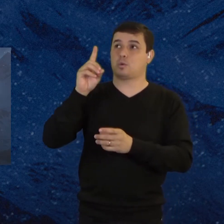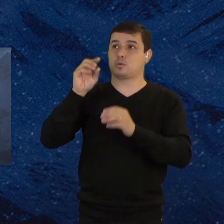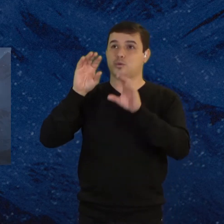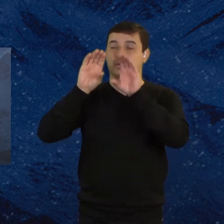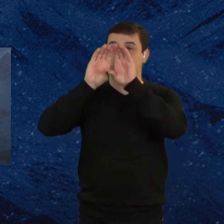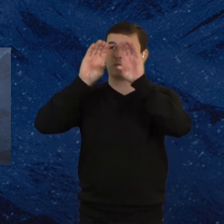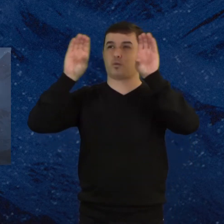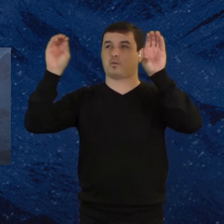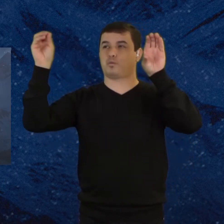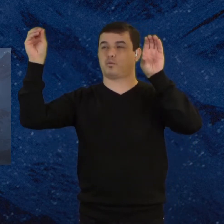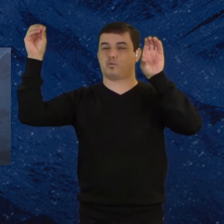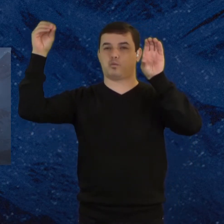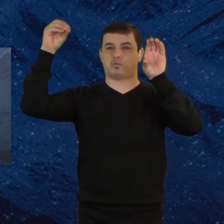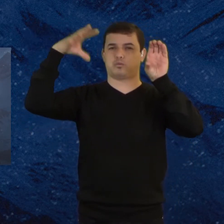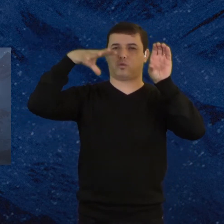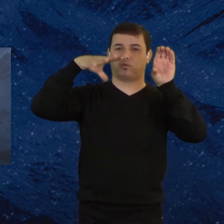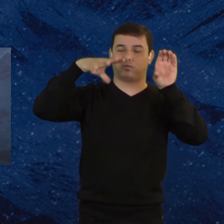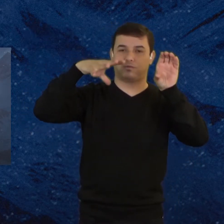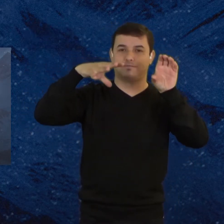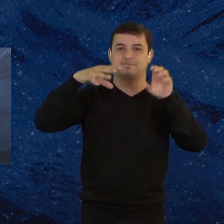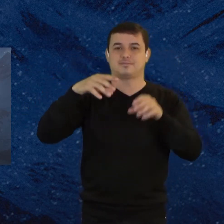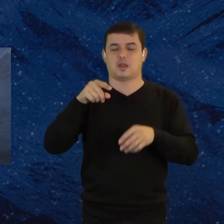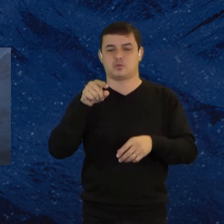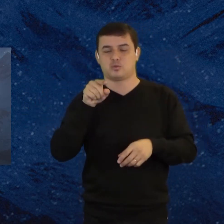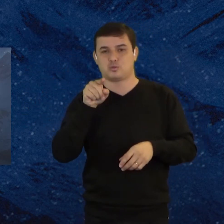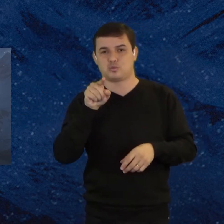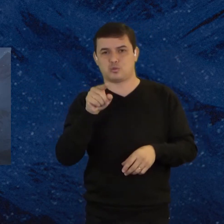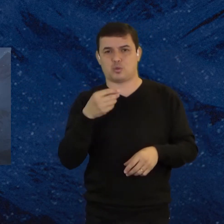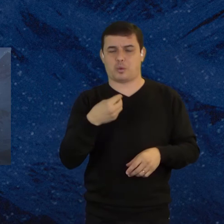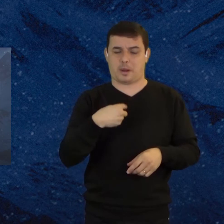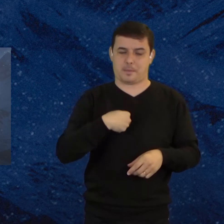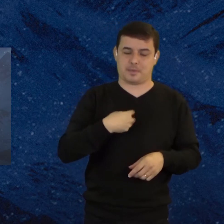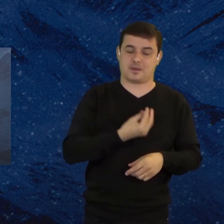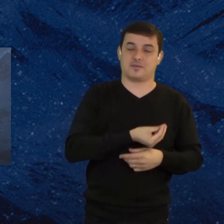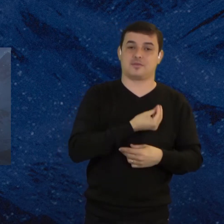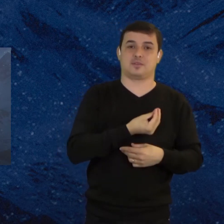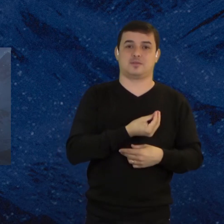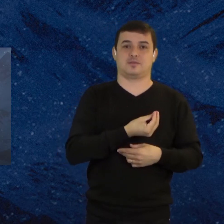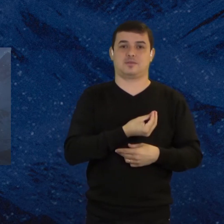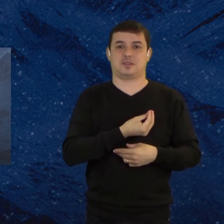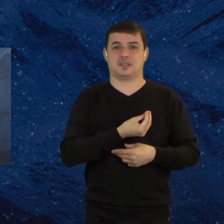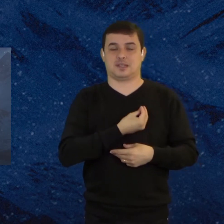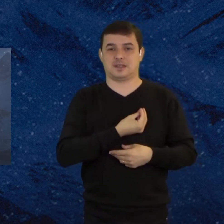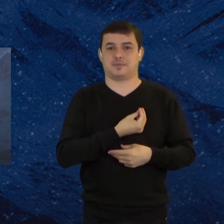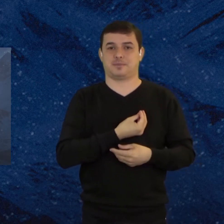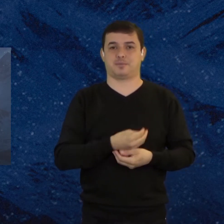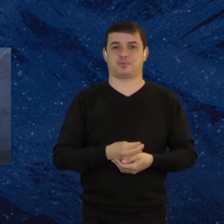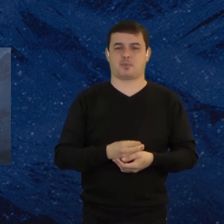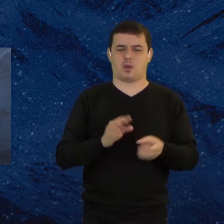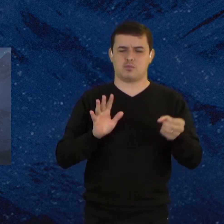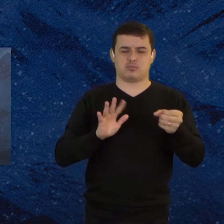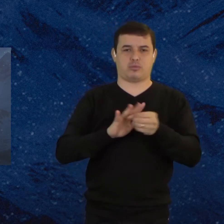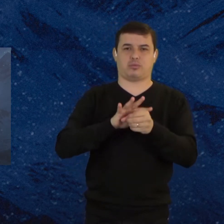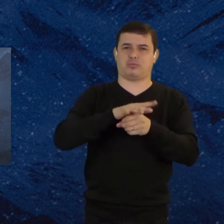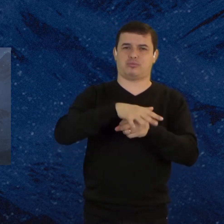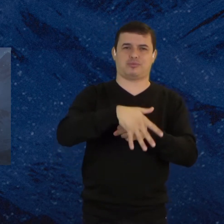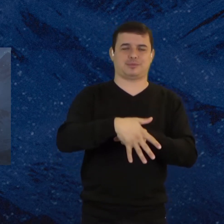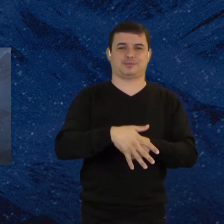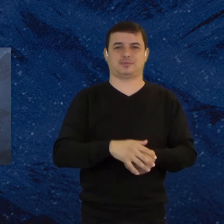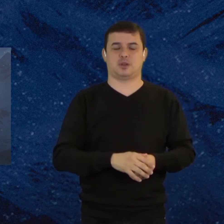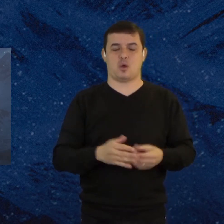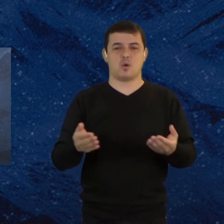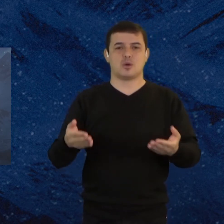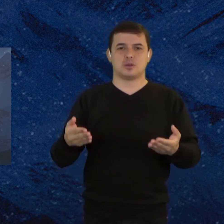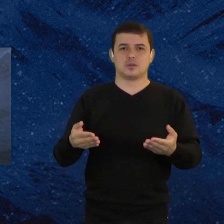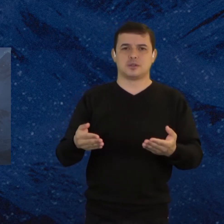você e vai continuar derramando bênçãos sobre a sua vida sem medida. Eu quero, então, hoje à